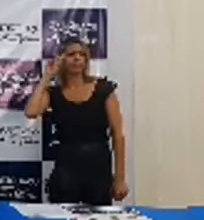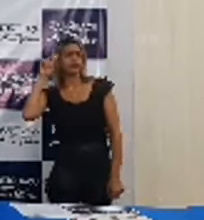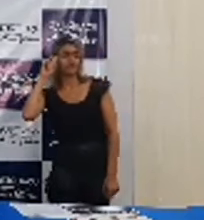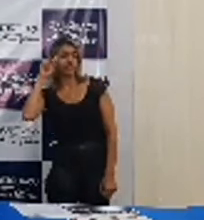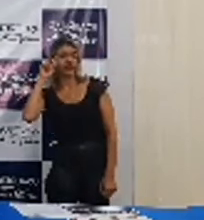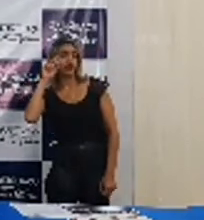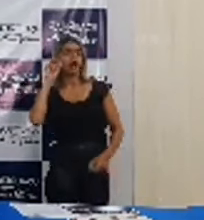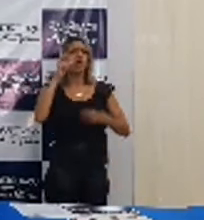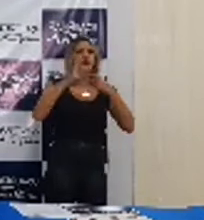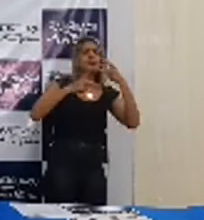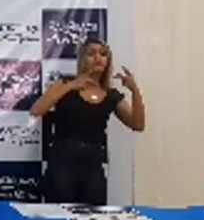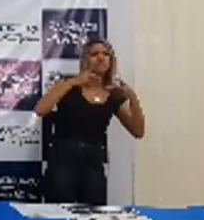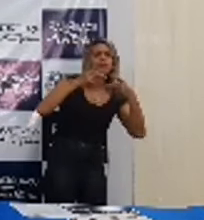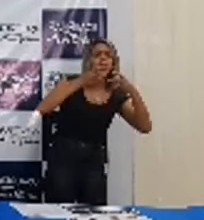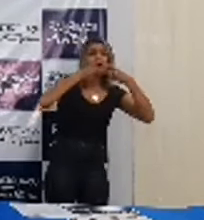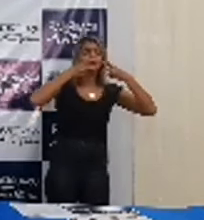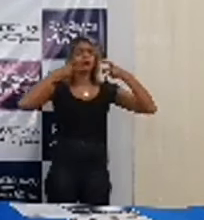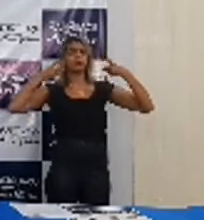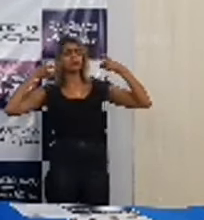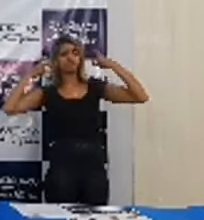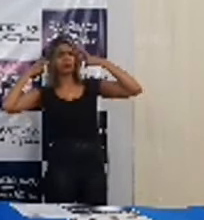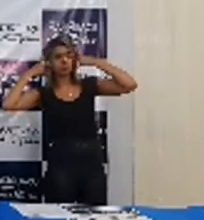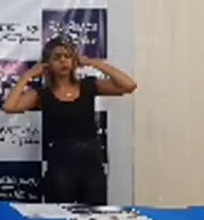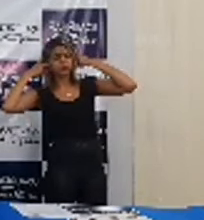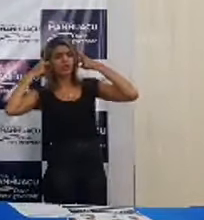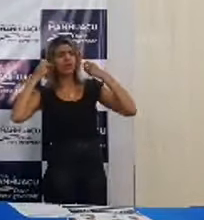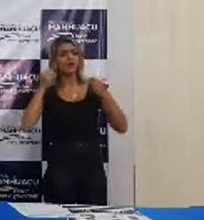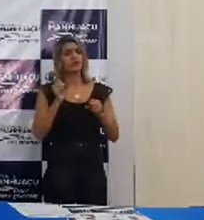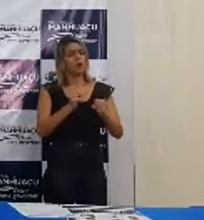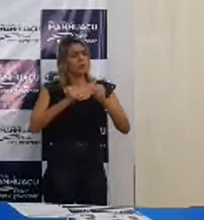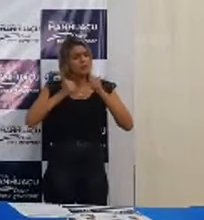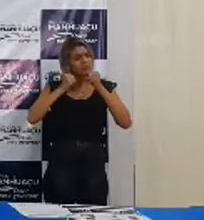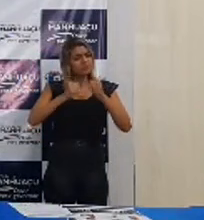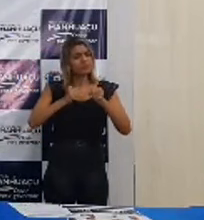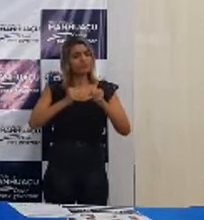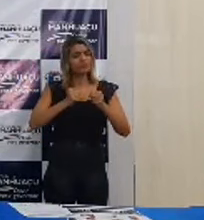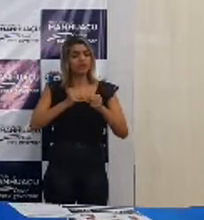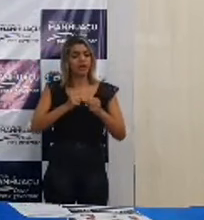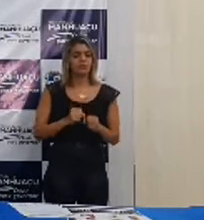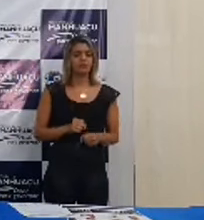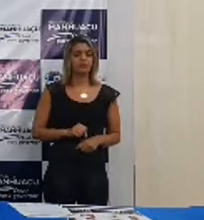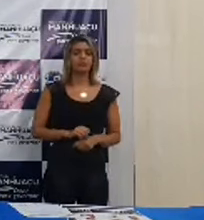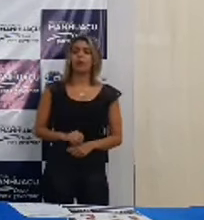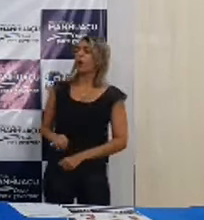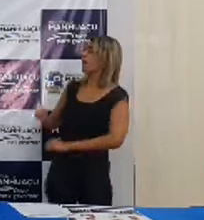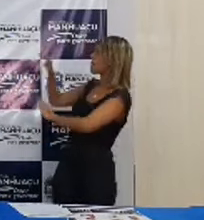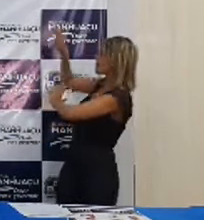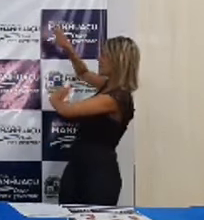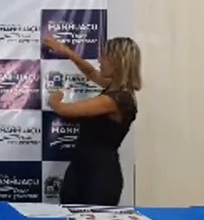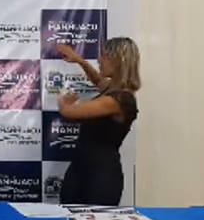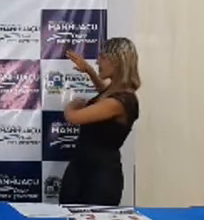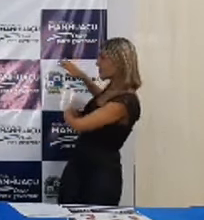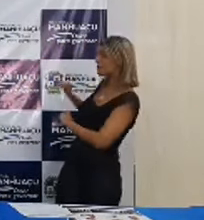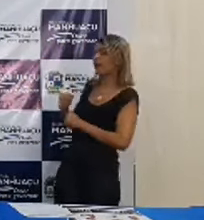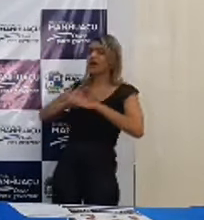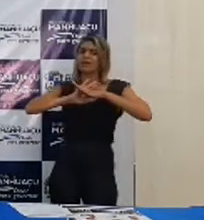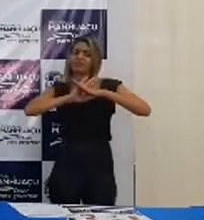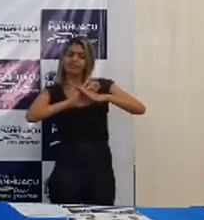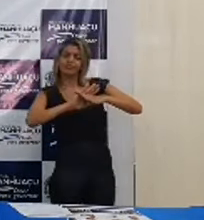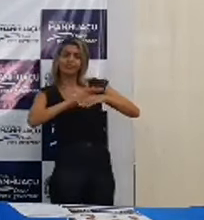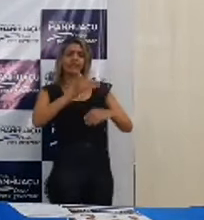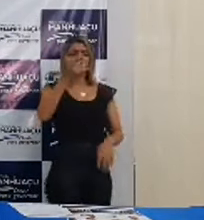pessoas devem fazer o cadastro para sacar o dinheiro em qualquer local. Reduziu muito o número de pessoas, até os